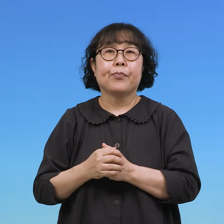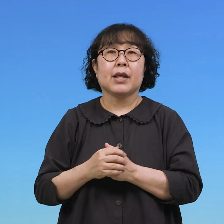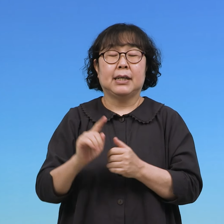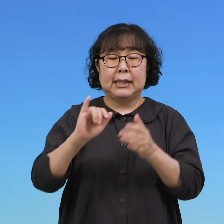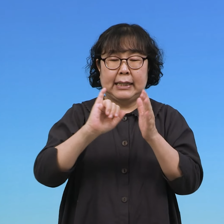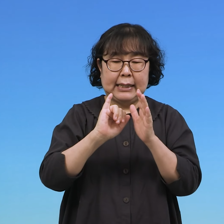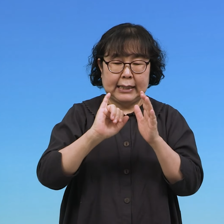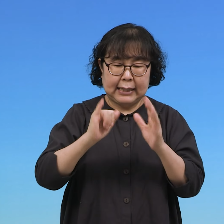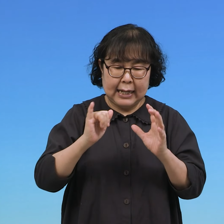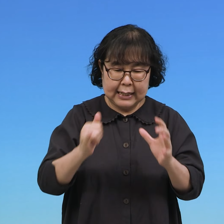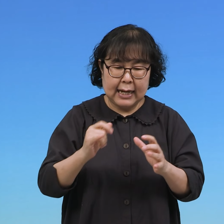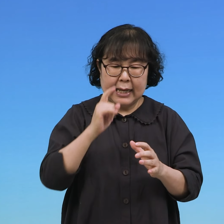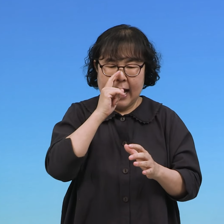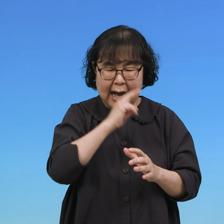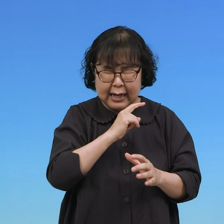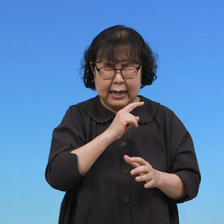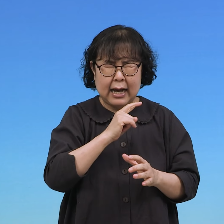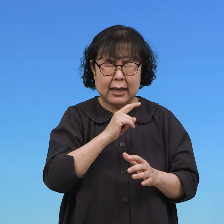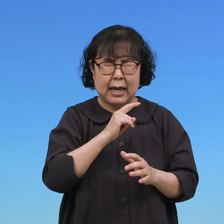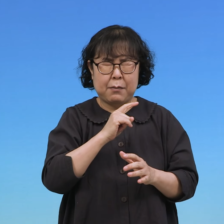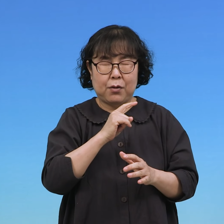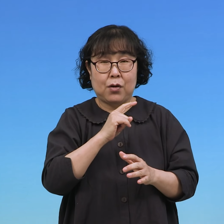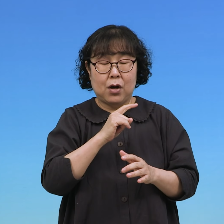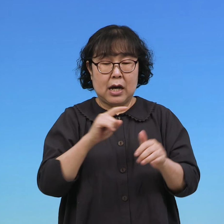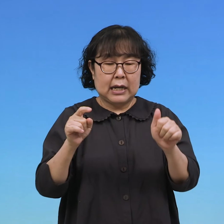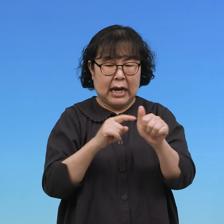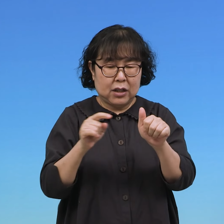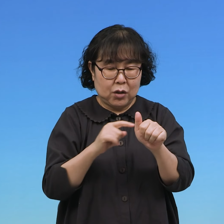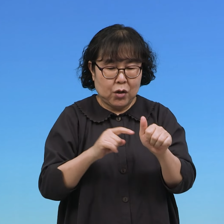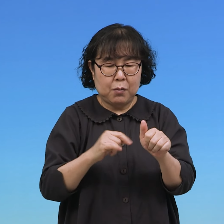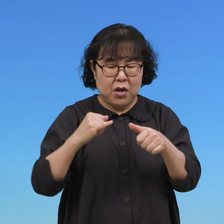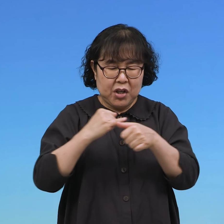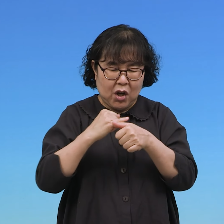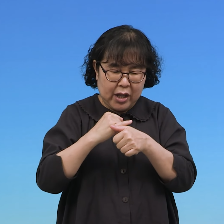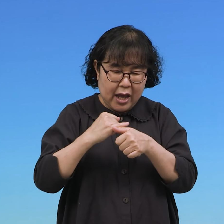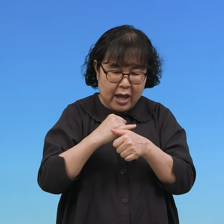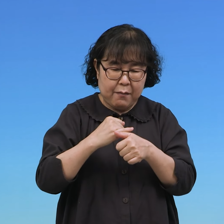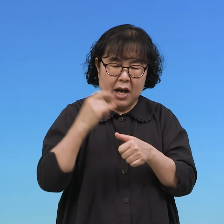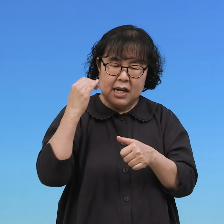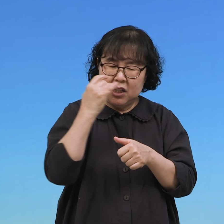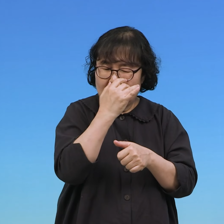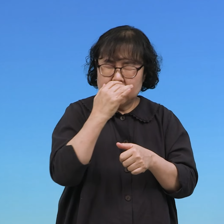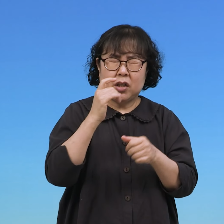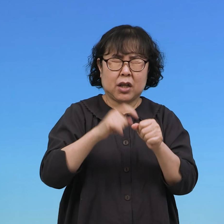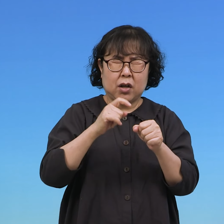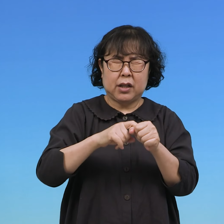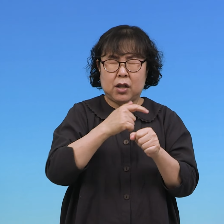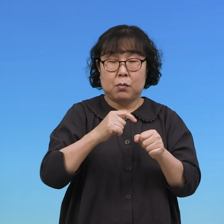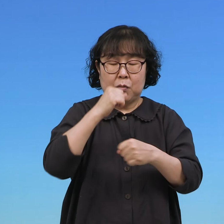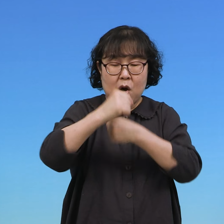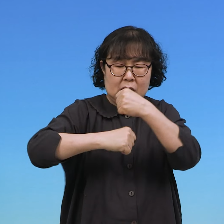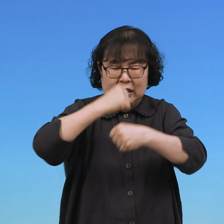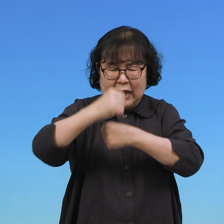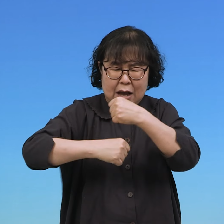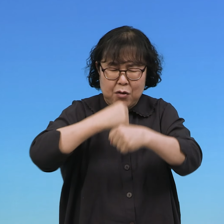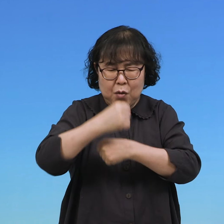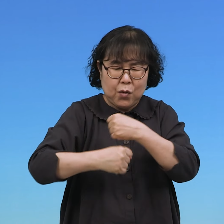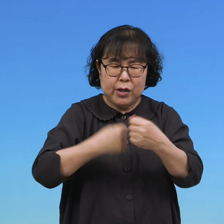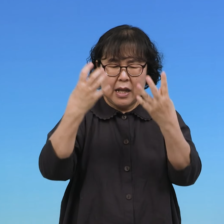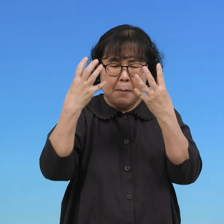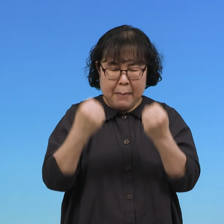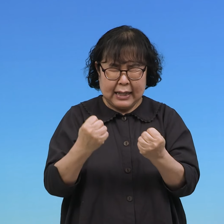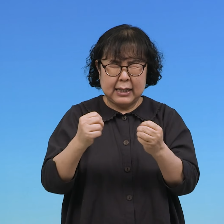악하게 가르치는 이 세상이 만난 지 며칠 되면은 진도가 어디까지 나가고 며칠 되면 어디까지 나가고 심지어는 만난